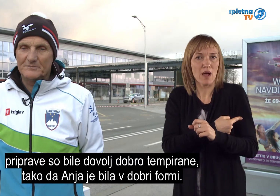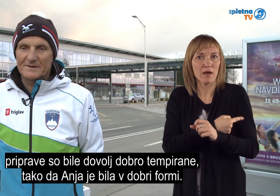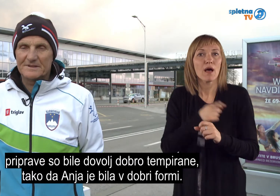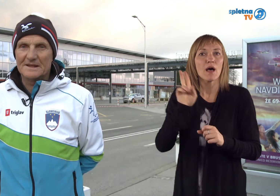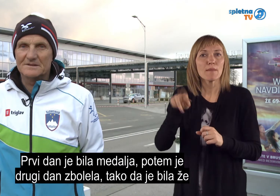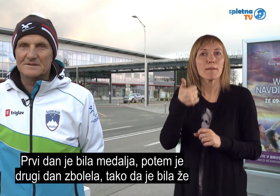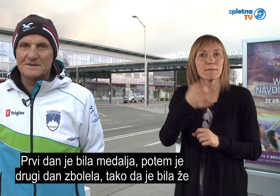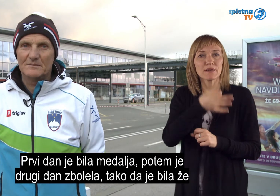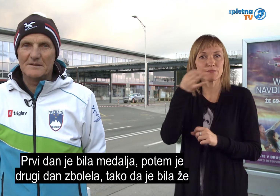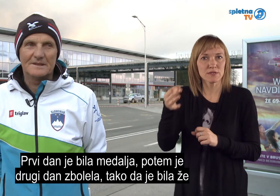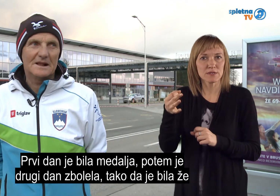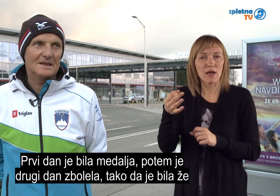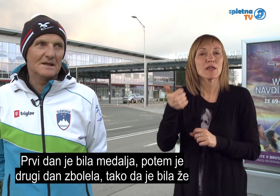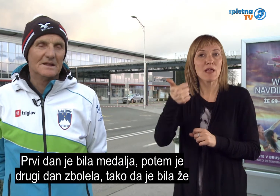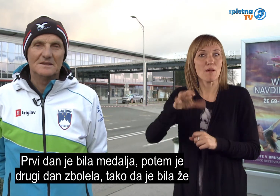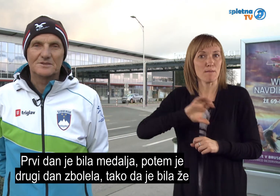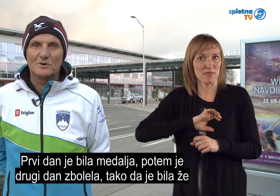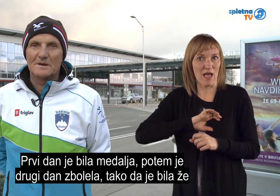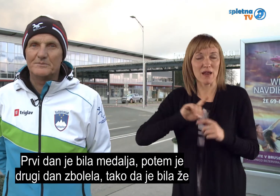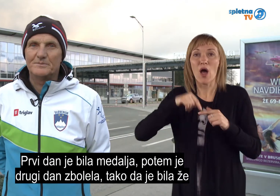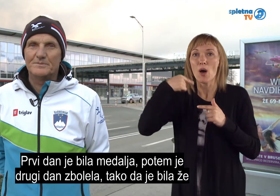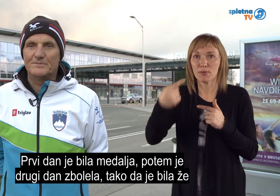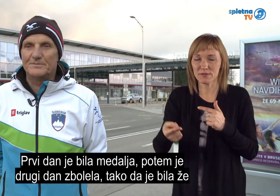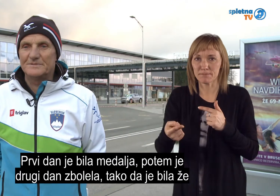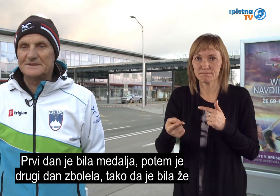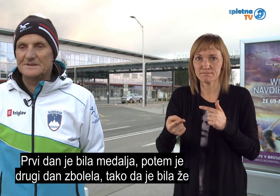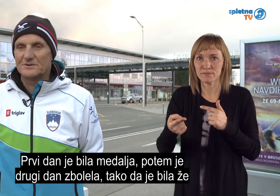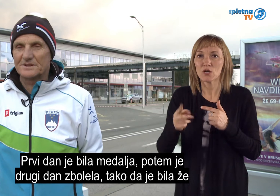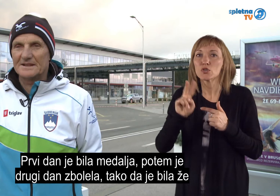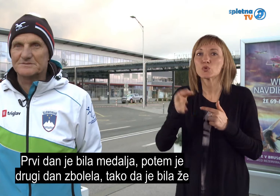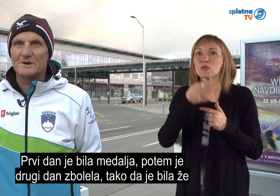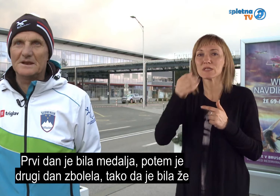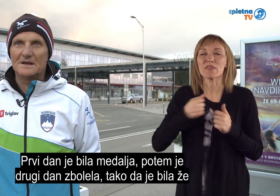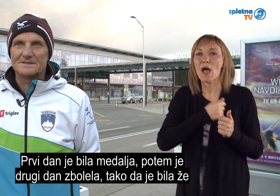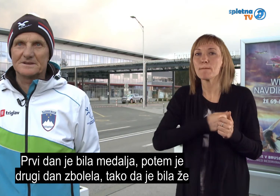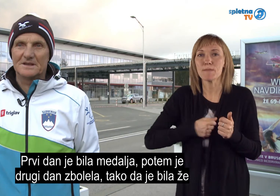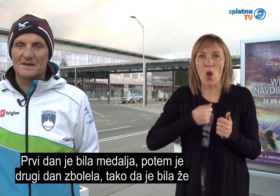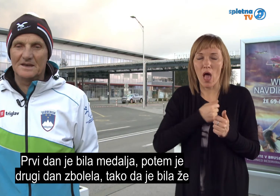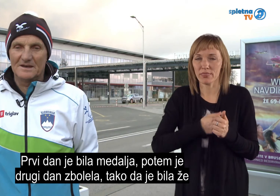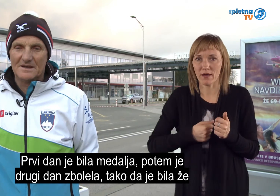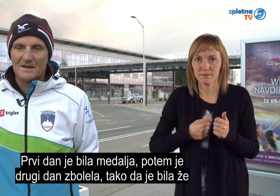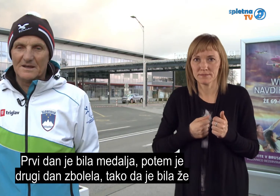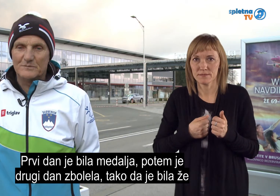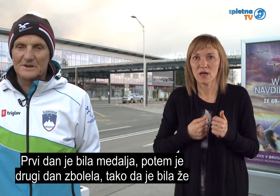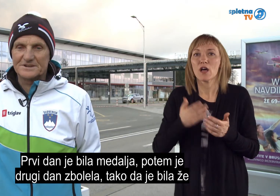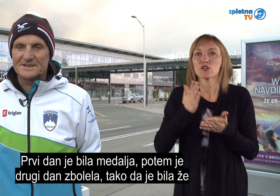prvi dan je bila medalja, nato je drugi dan zbolela, tako da je bilo že